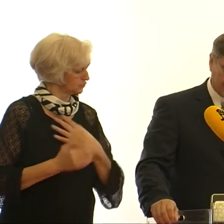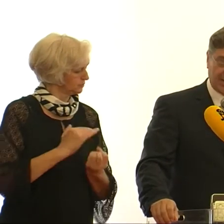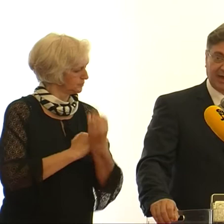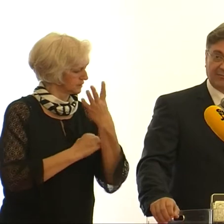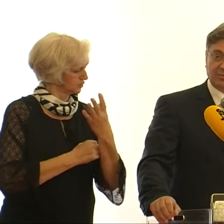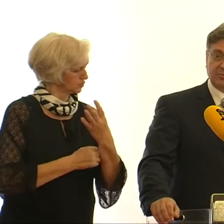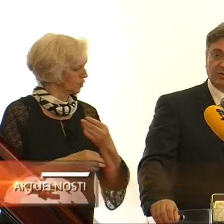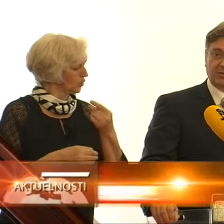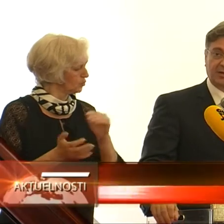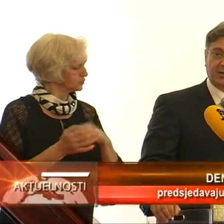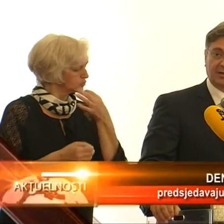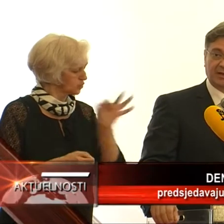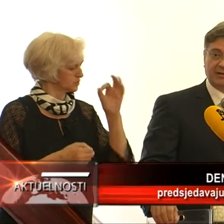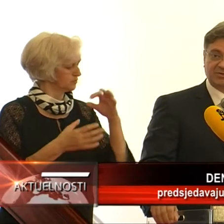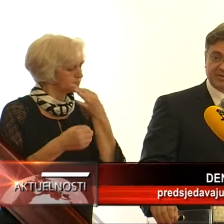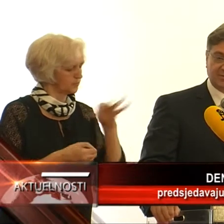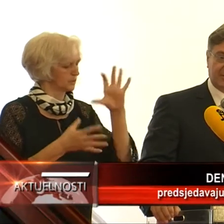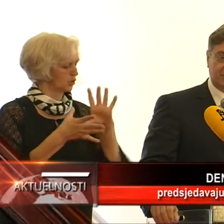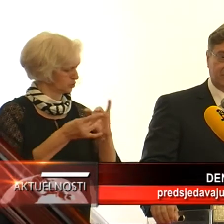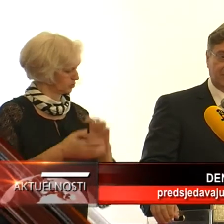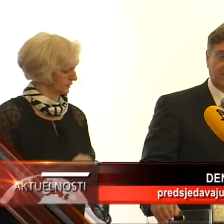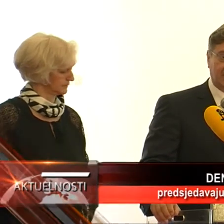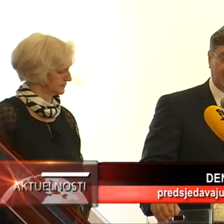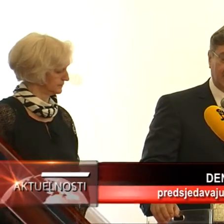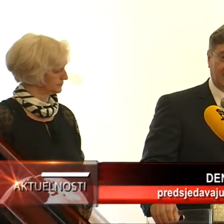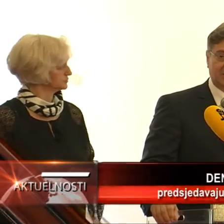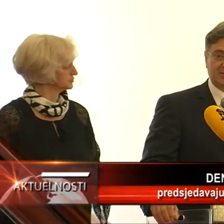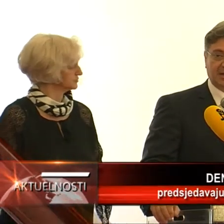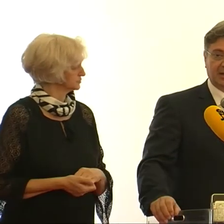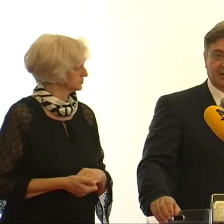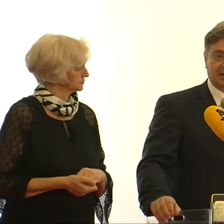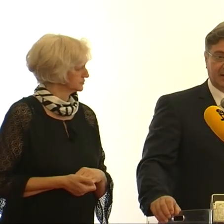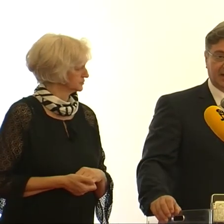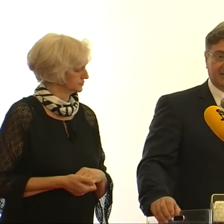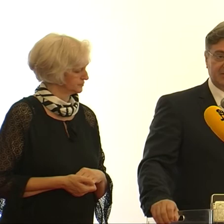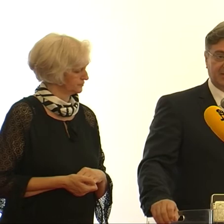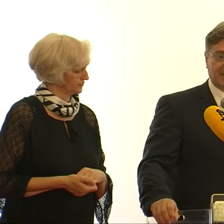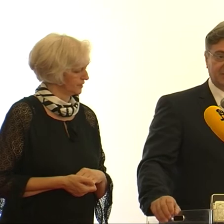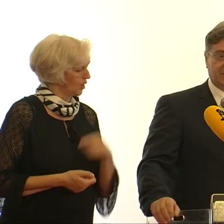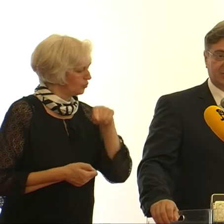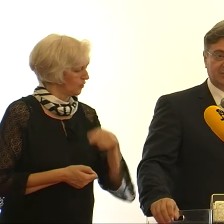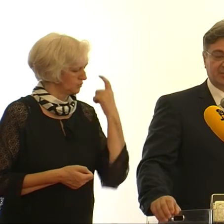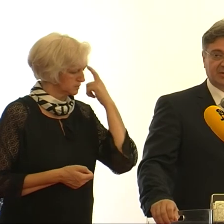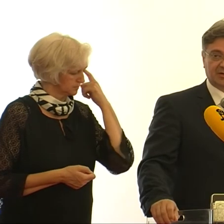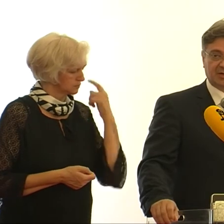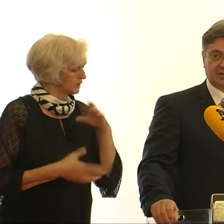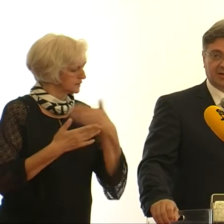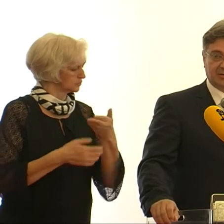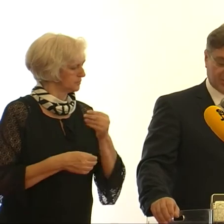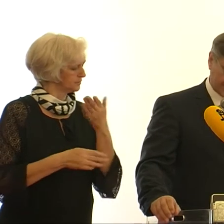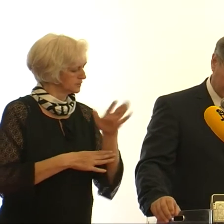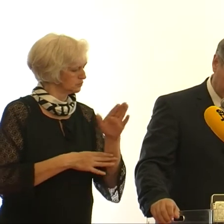približavaju Evropskoj uniji, jer članstvo u Evropskoj uniji i dalje ostaje najvažniji vanjsko-politički